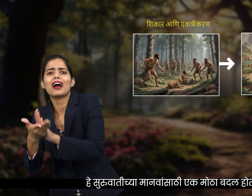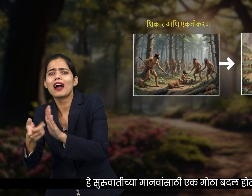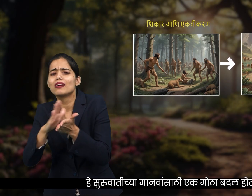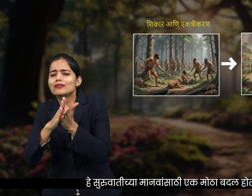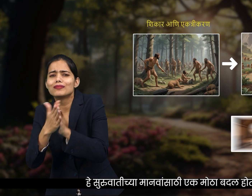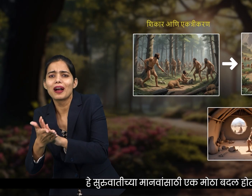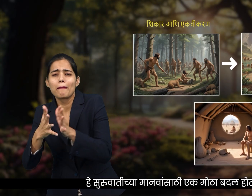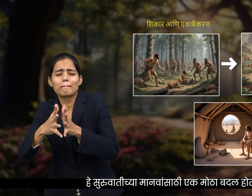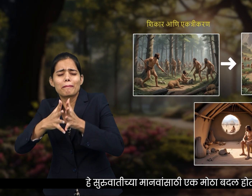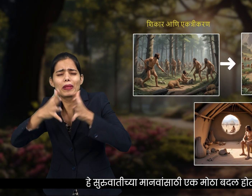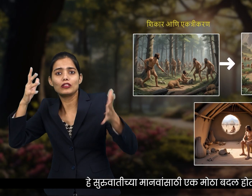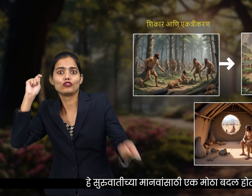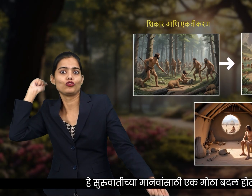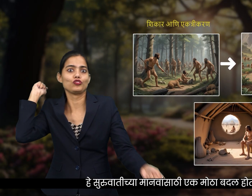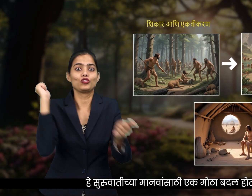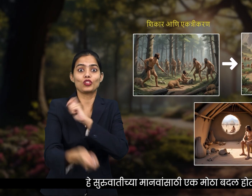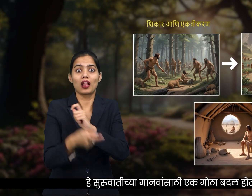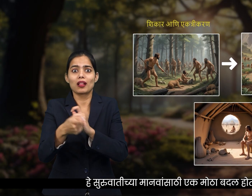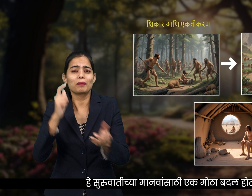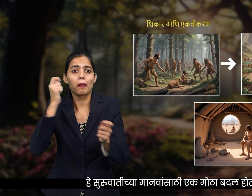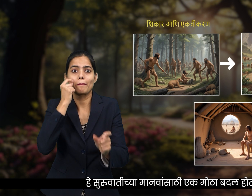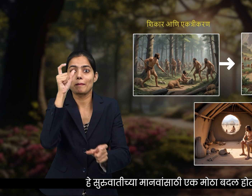हे सुरुवातीच्या मानवांसाठी एक मोठा बदल होता,